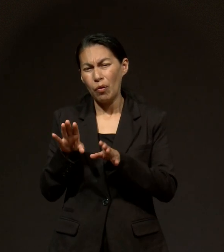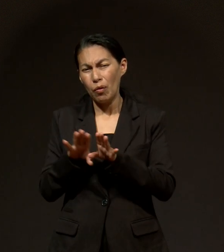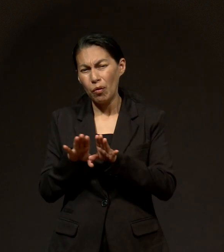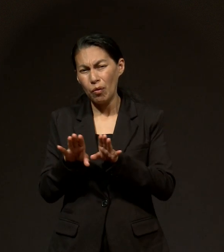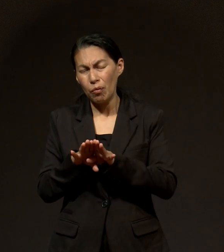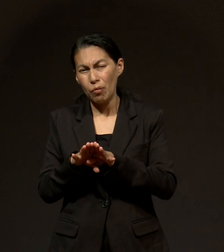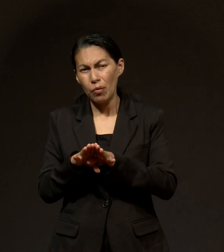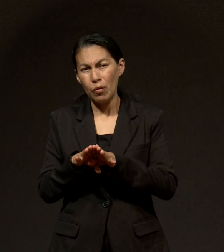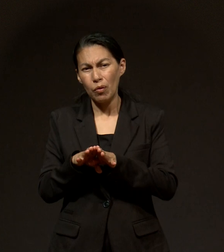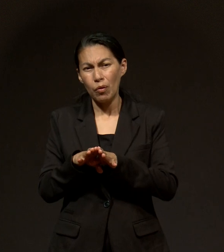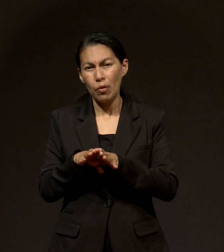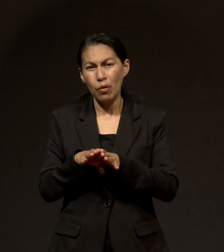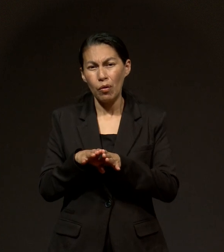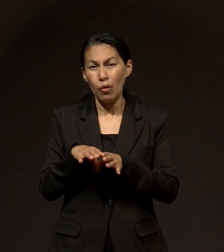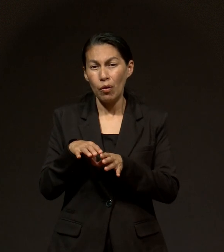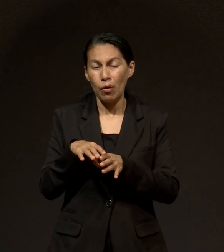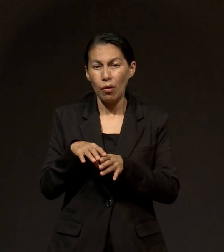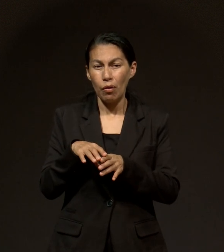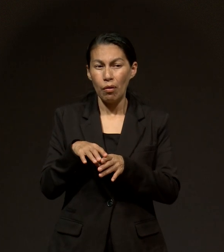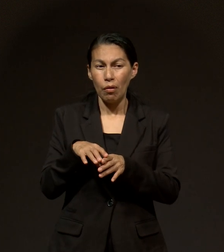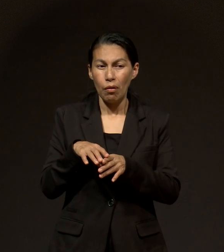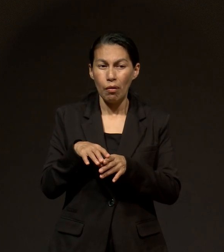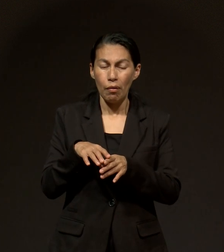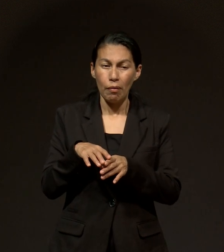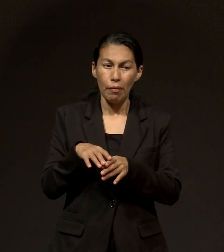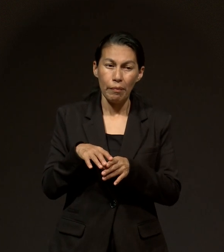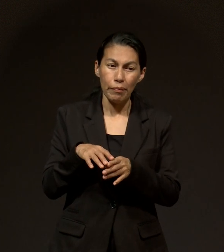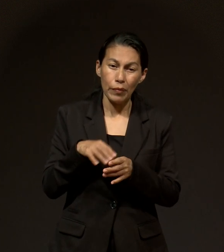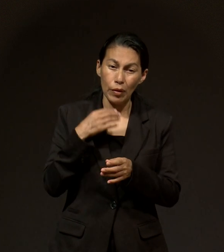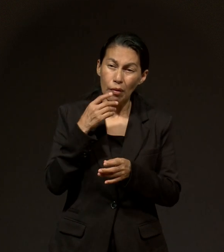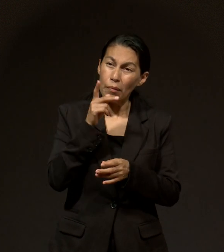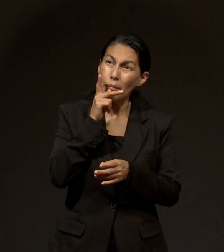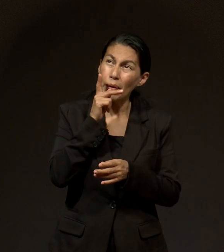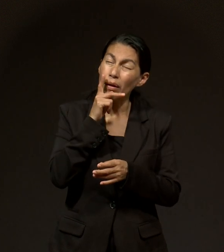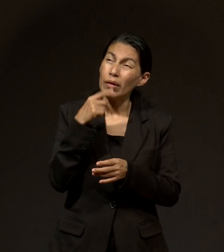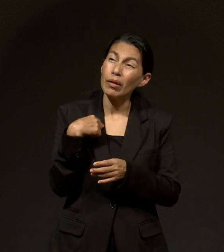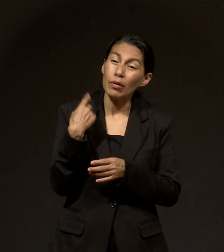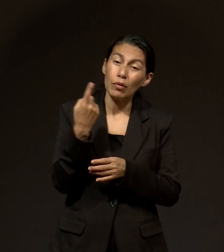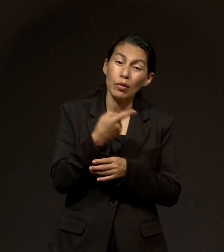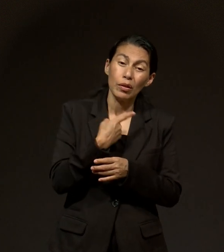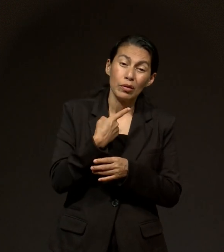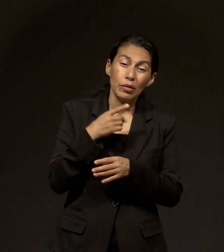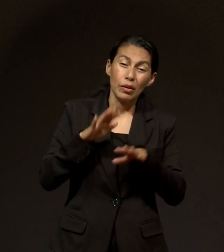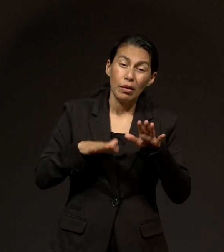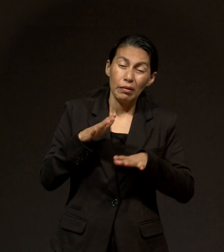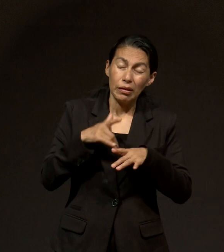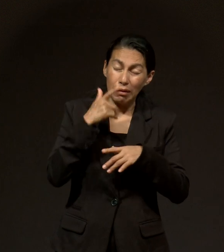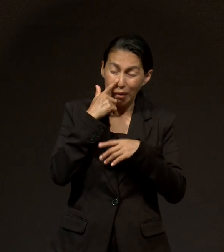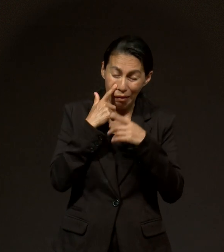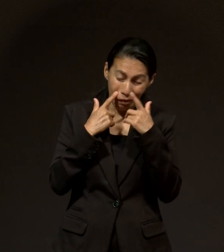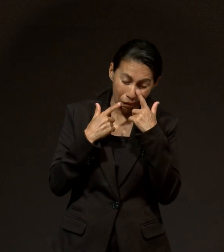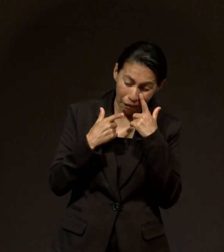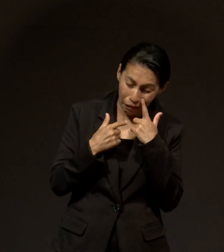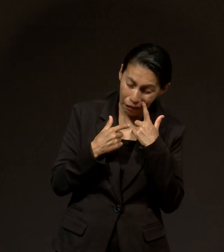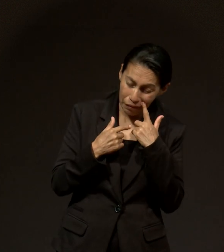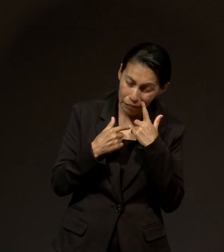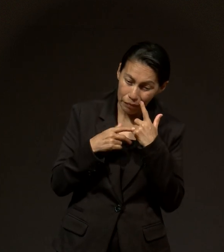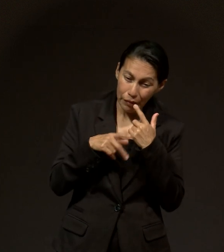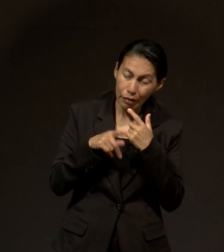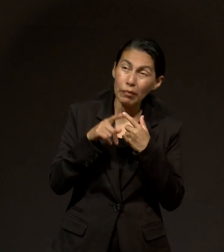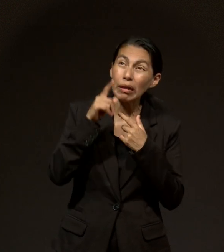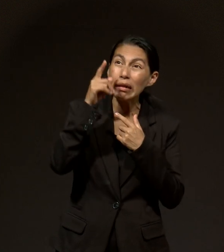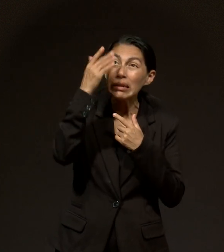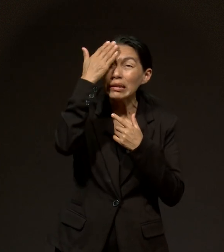uno dice, Padre nuestro, y se suelta a llorar. Pero, en el fondo, Dios sabe qué es lo que siente nuestro